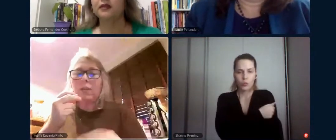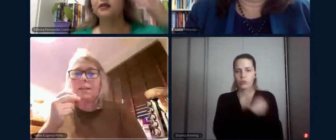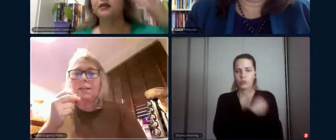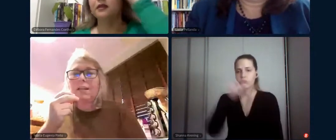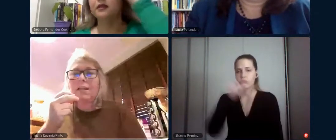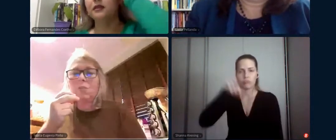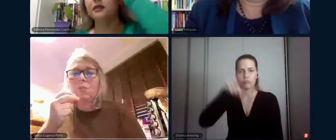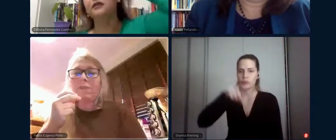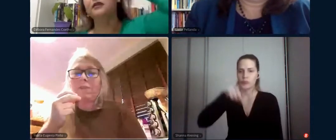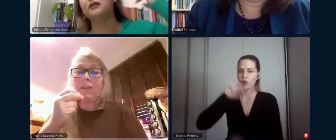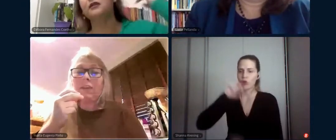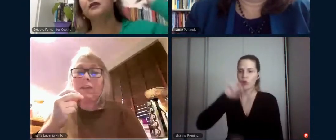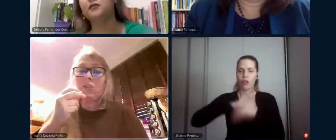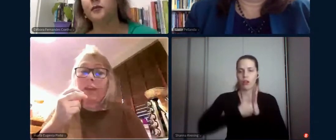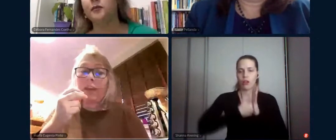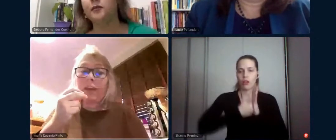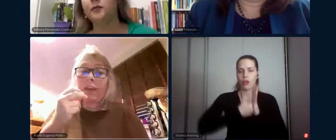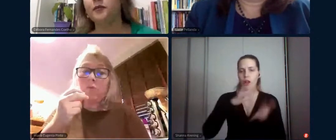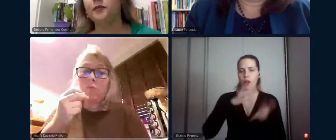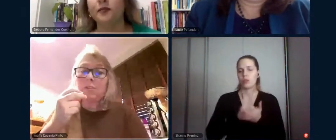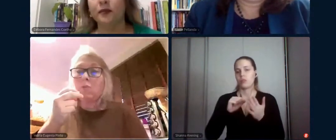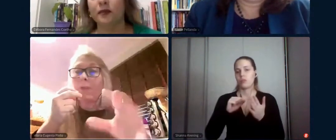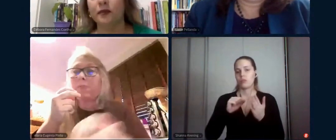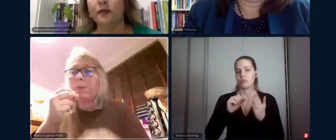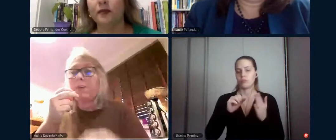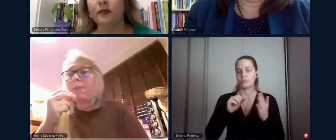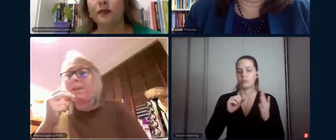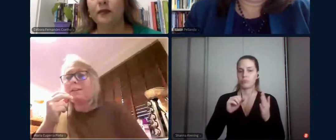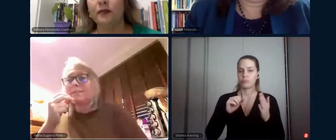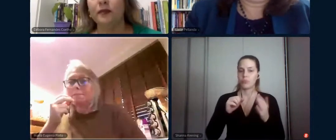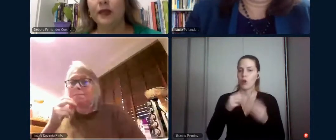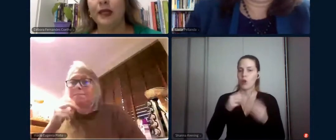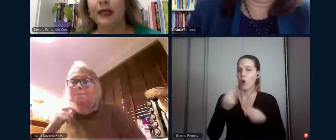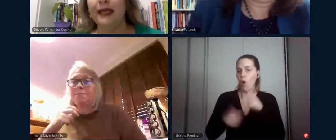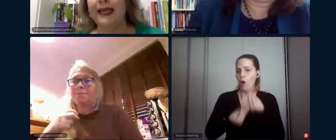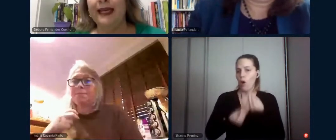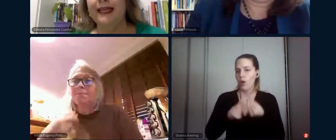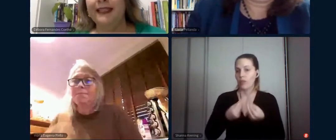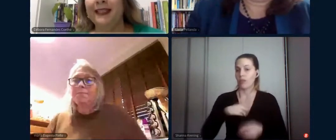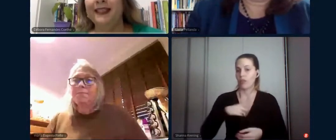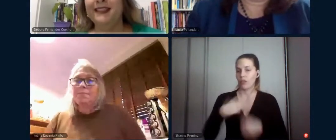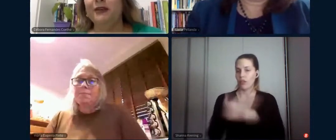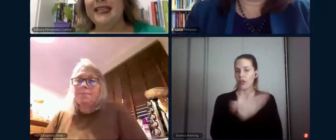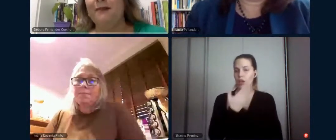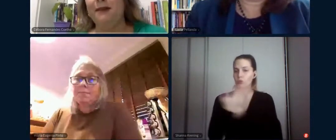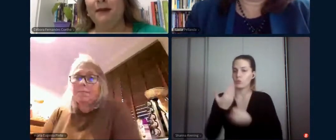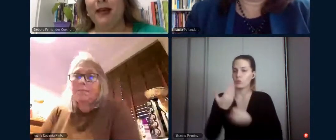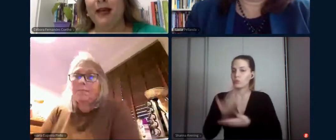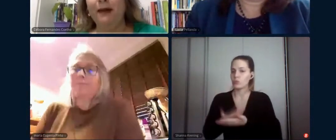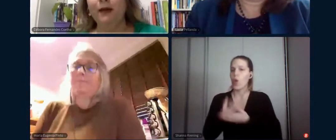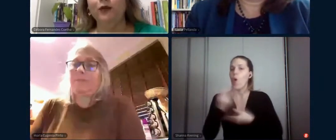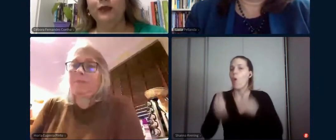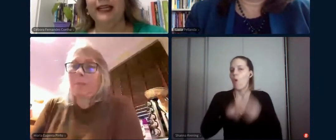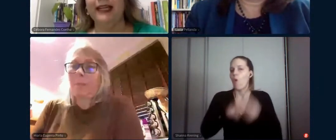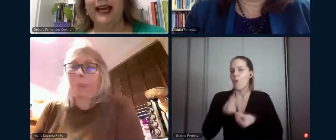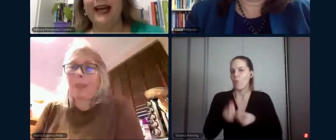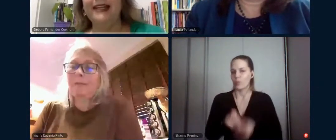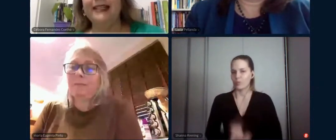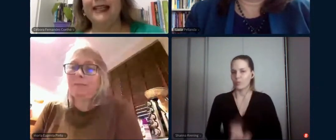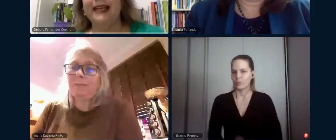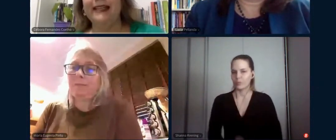retorno no calendário que ali tiverem com um auxílio estudantil, como é que fica para eles? Então, assim, a primeira pergunta,